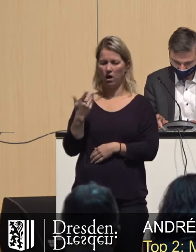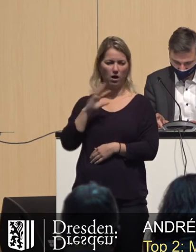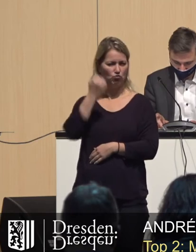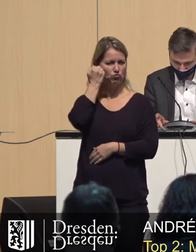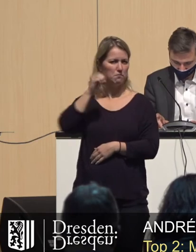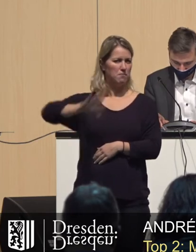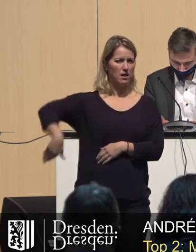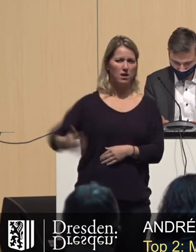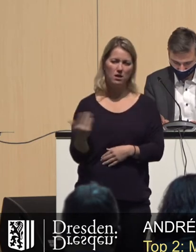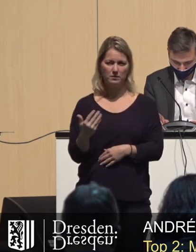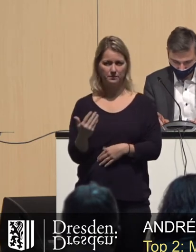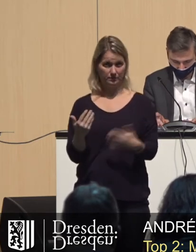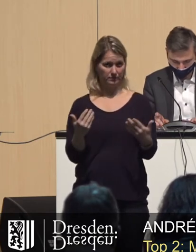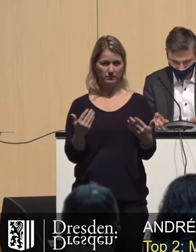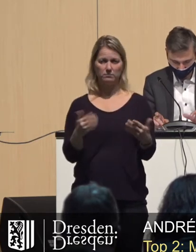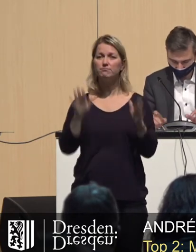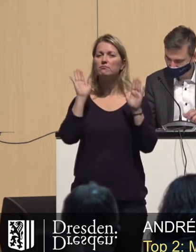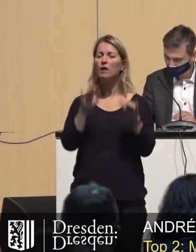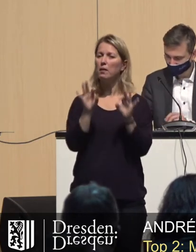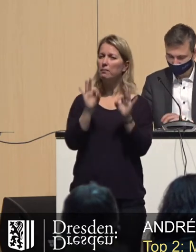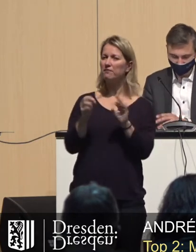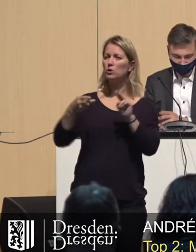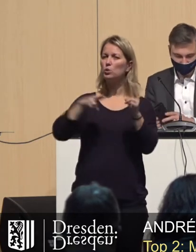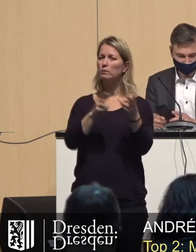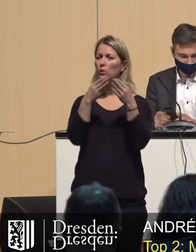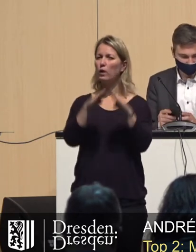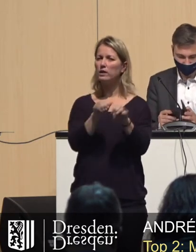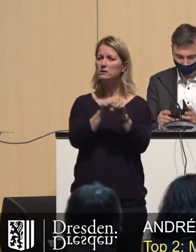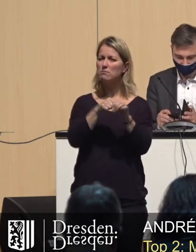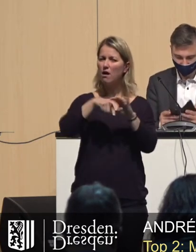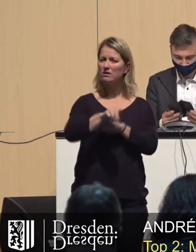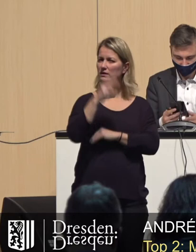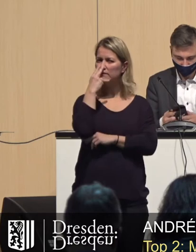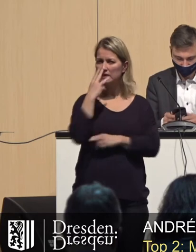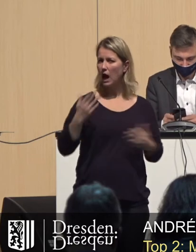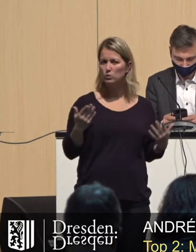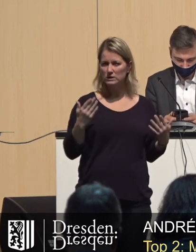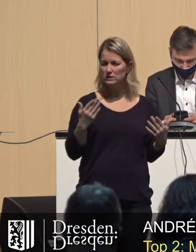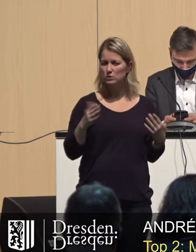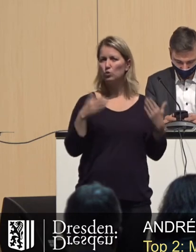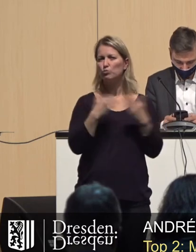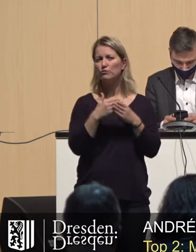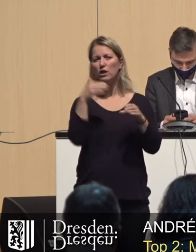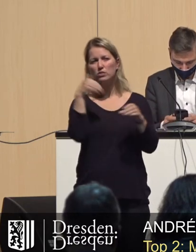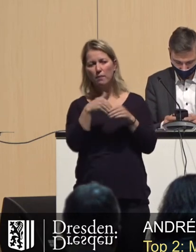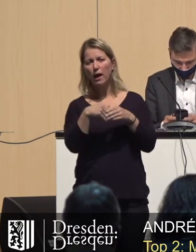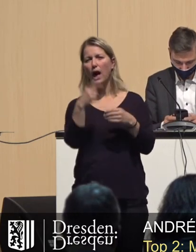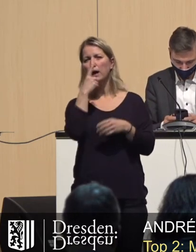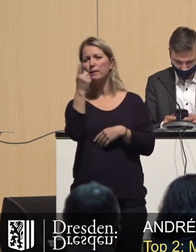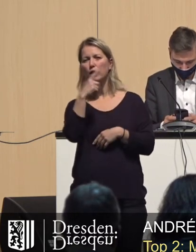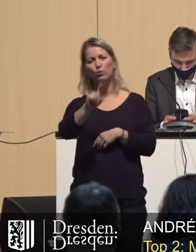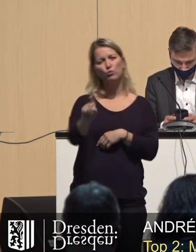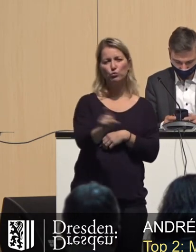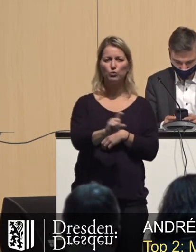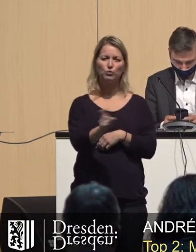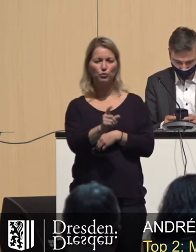können wir uns das doch mal praktisch vorstellen. Wie geht es denn auf dem Weihnachtsmarkt zu, wo Eierpunsch konsumiert